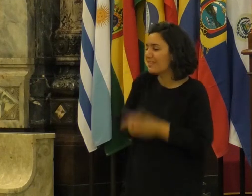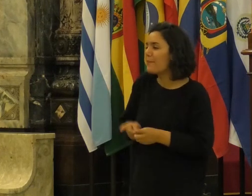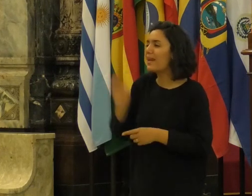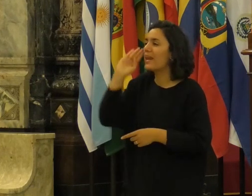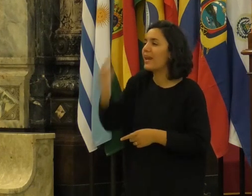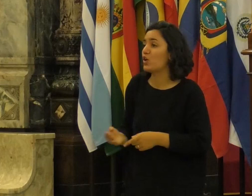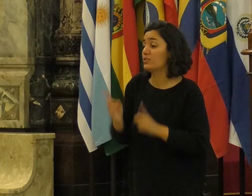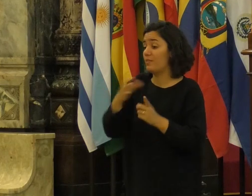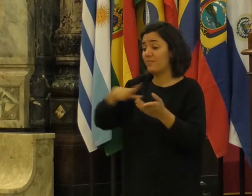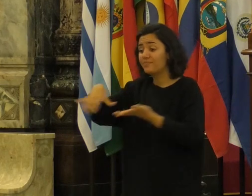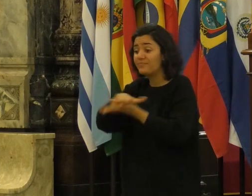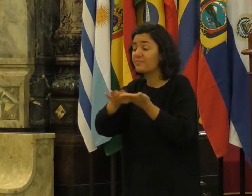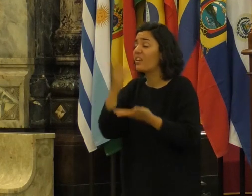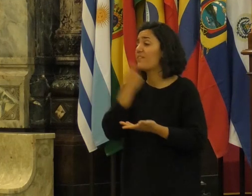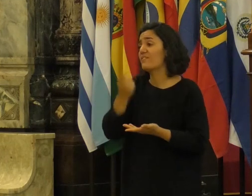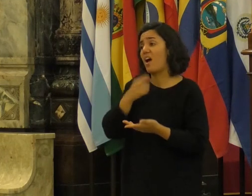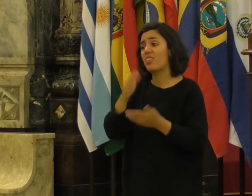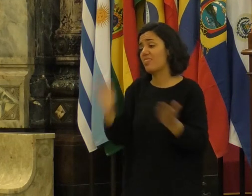áreas que las tenemos en precariedad.